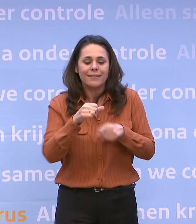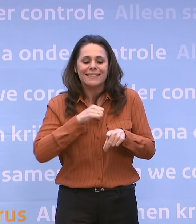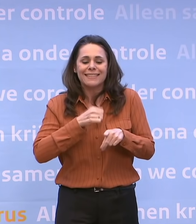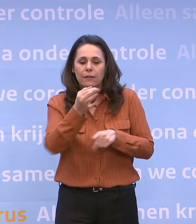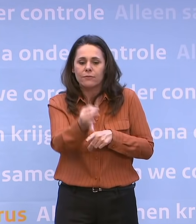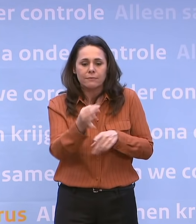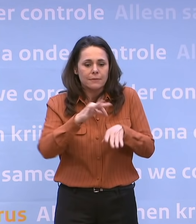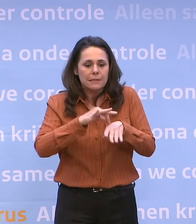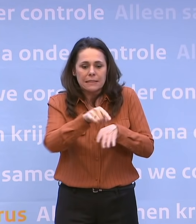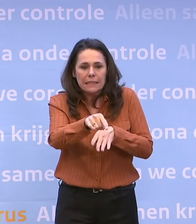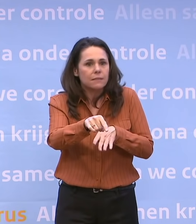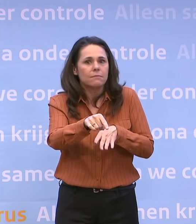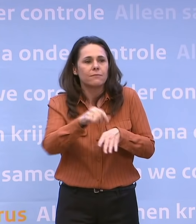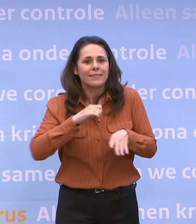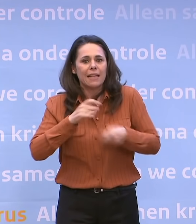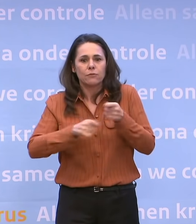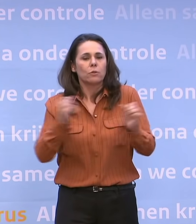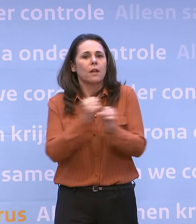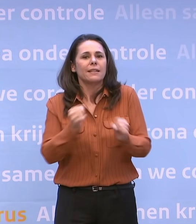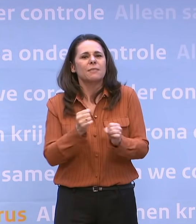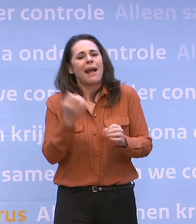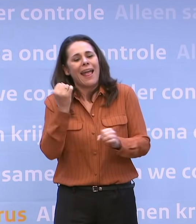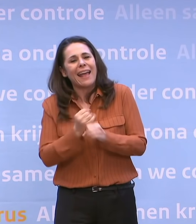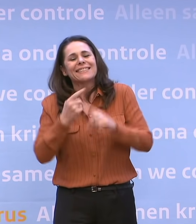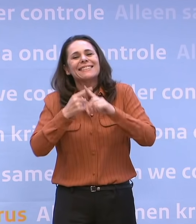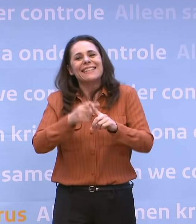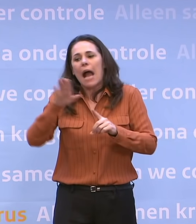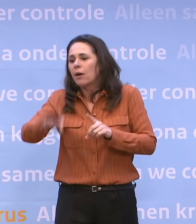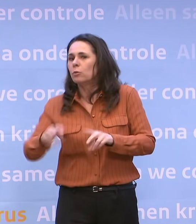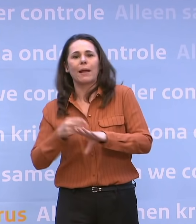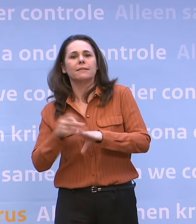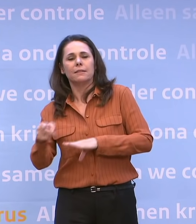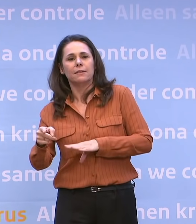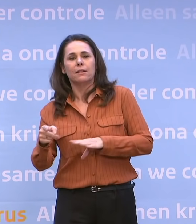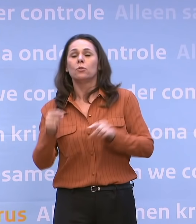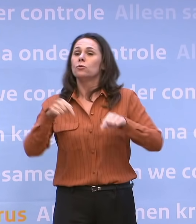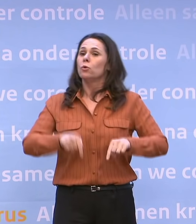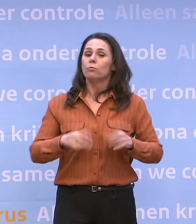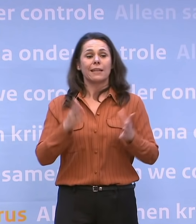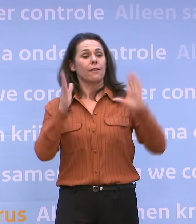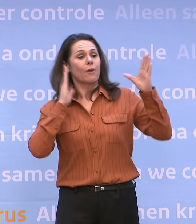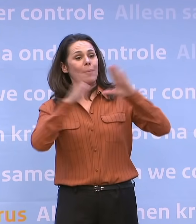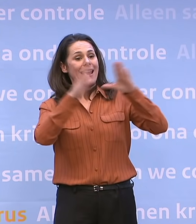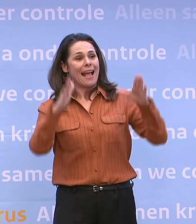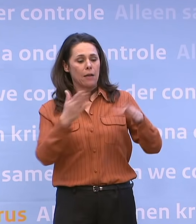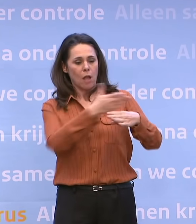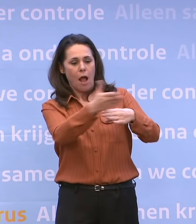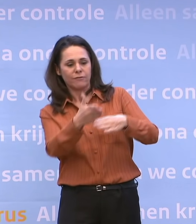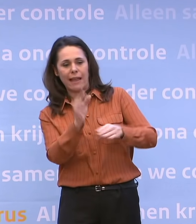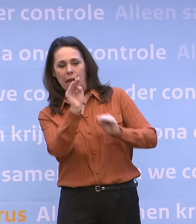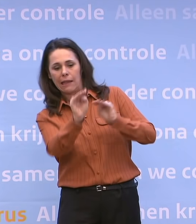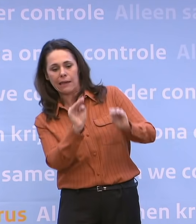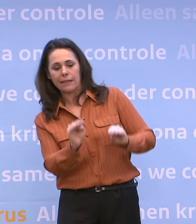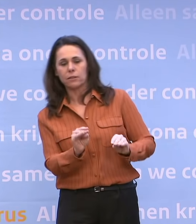zorgen. En een ziekenhuisbed is misschien ook niet per se nodig. We zouden die ziekenhuizen erg kunnen helpen als we bijvoorbeeld units gaan inrichten in verpleeghuizen, aparte